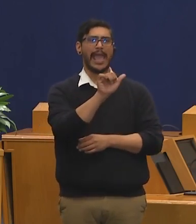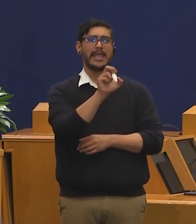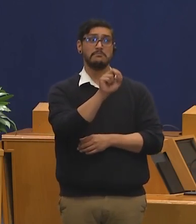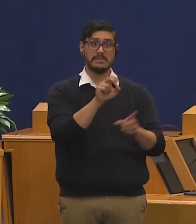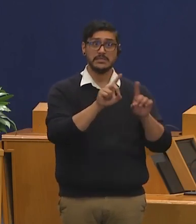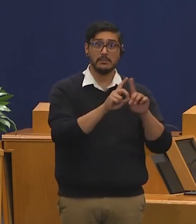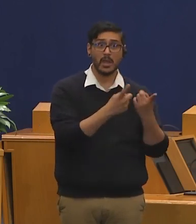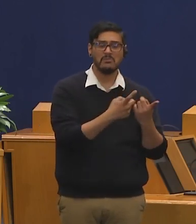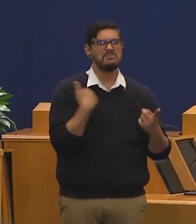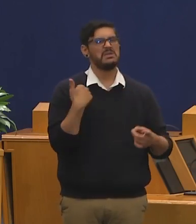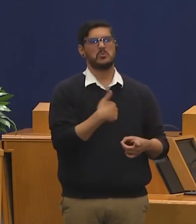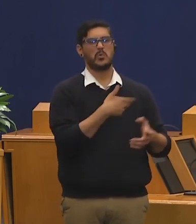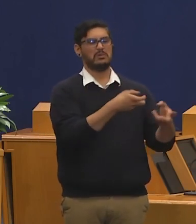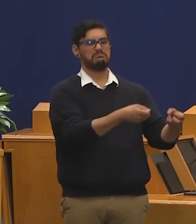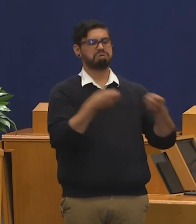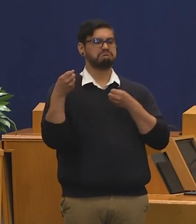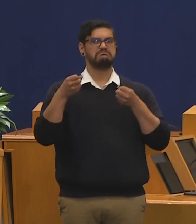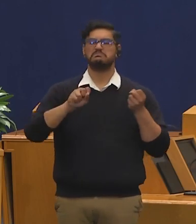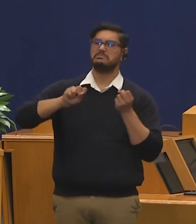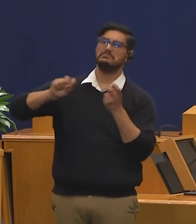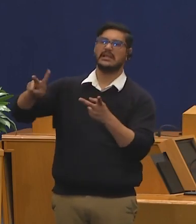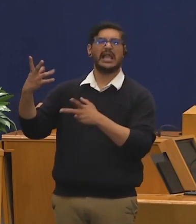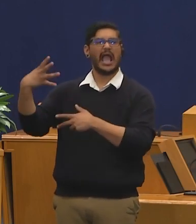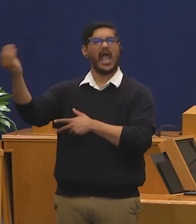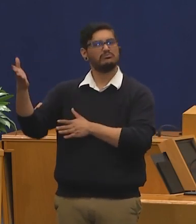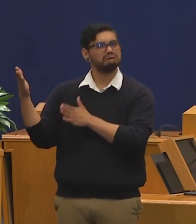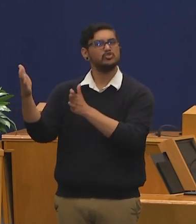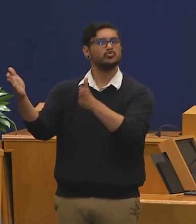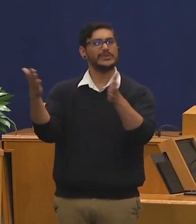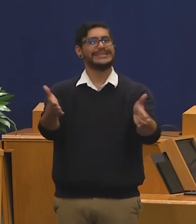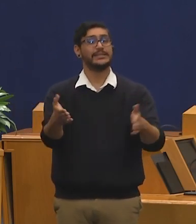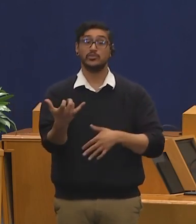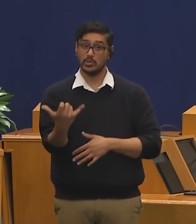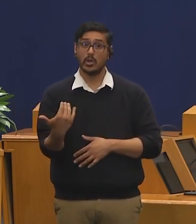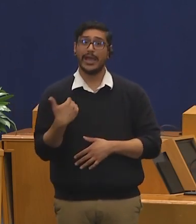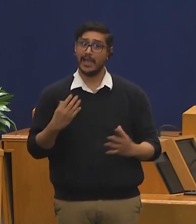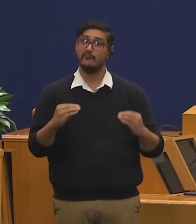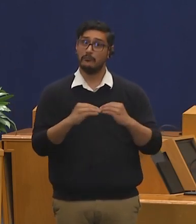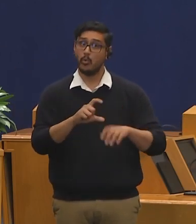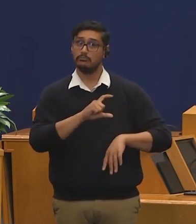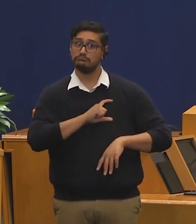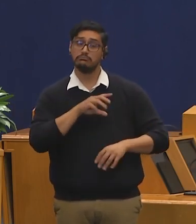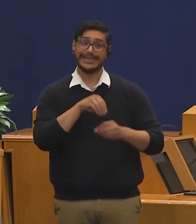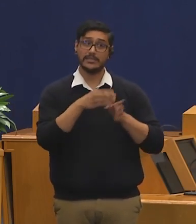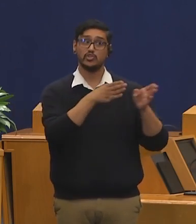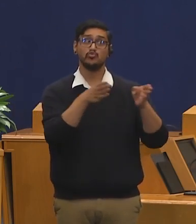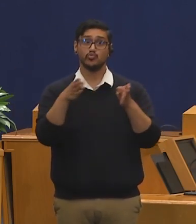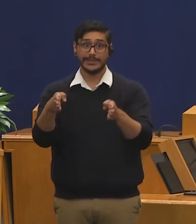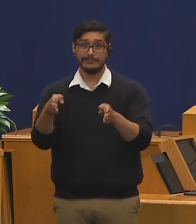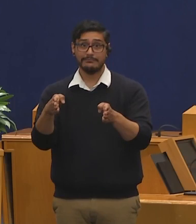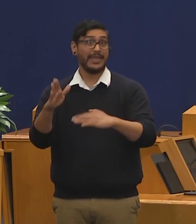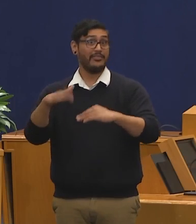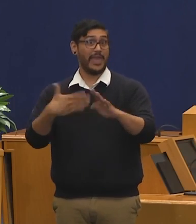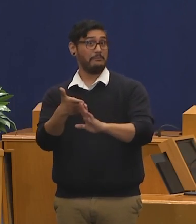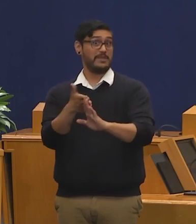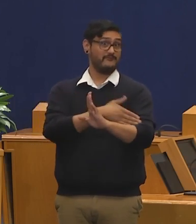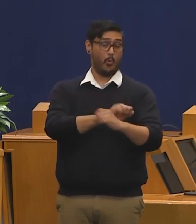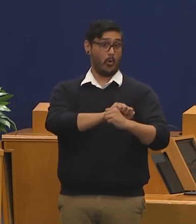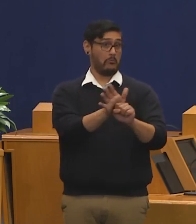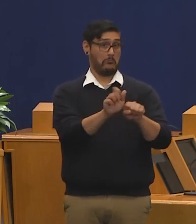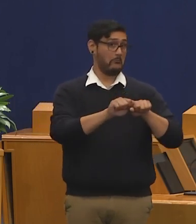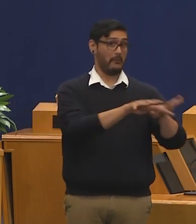departamento y ahora hay mucha más gente, alguaciles, trabajando en las calles que antes de la pandemia. Y en este